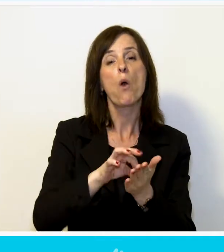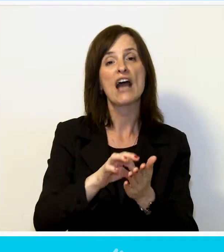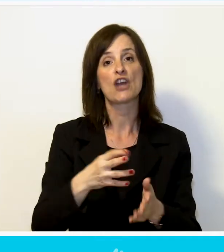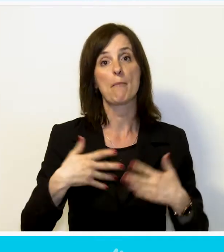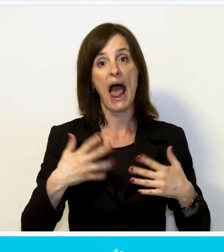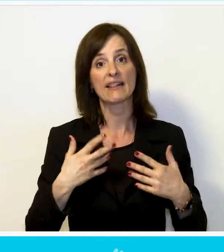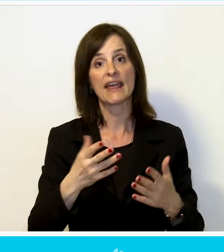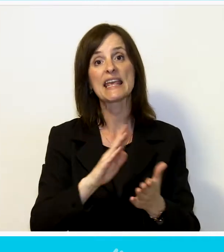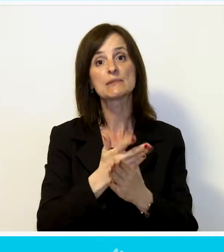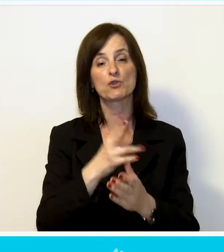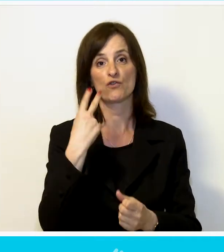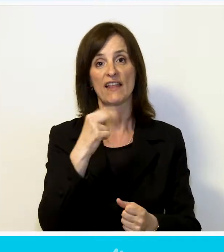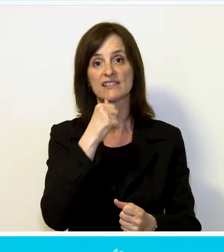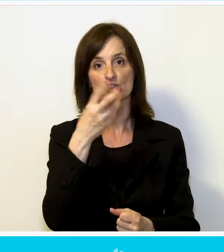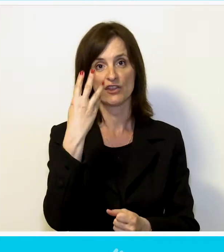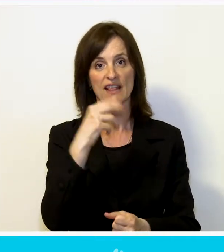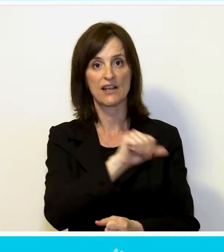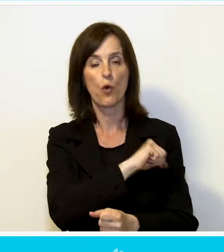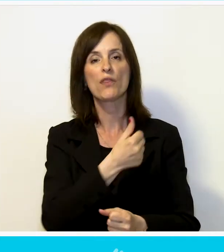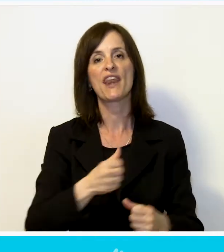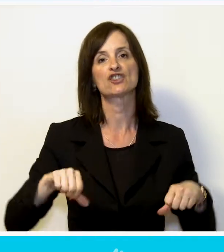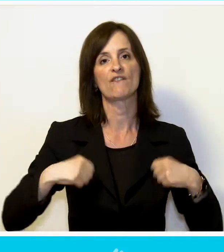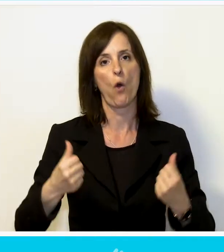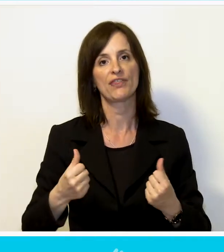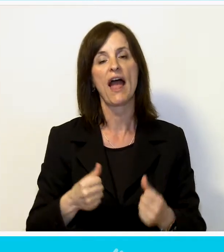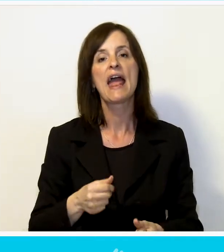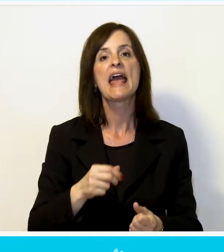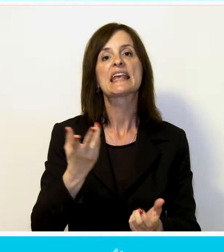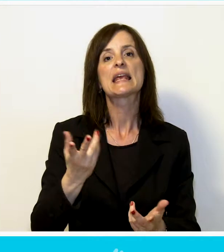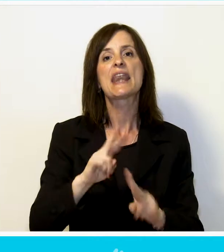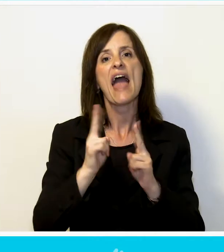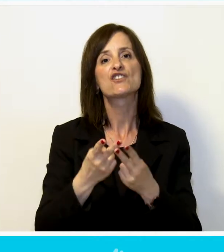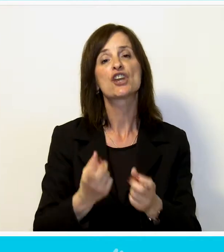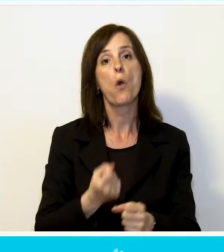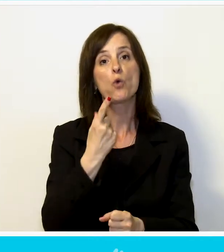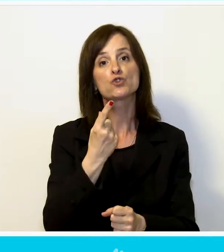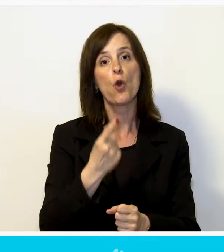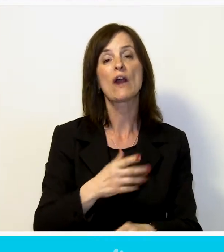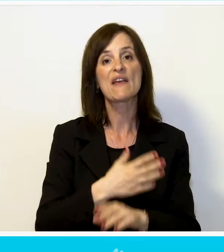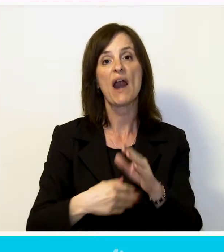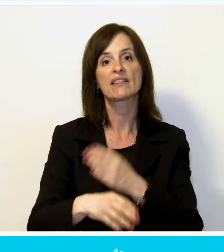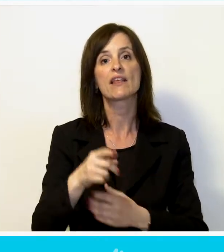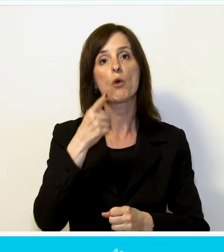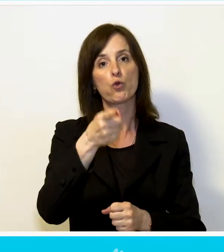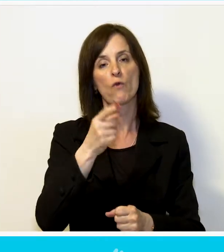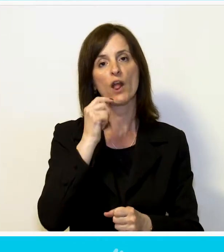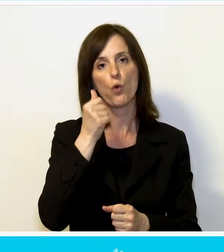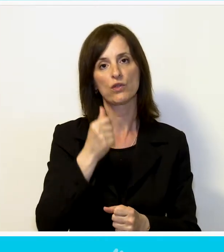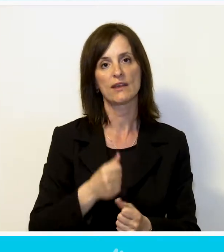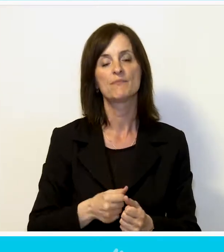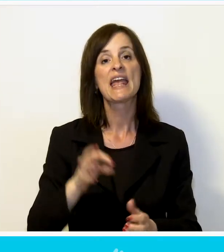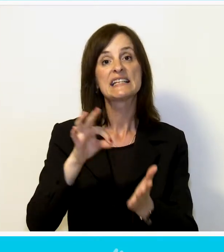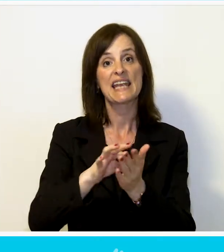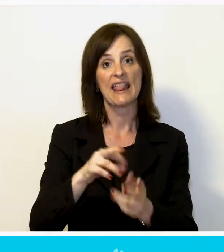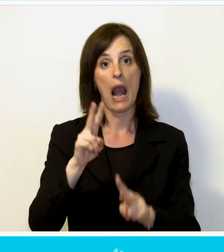ljude između 20. i 40. godina života i najčešći je uzrok invaliditeta kod ove populacije.